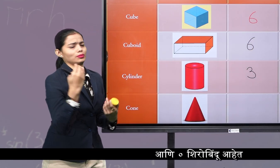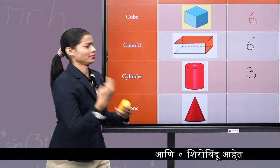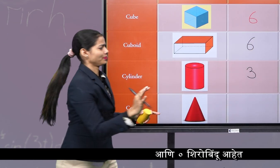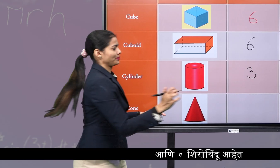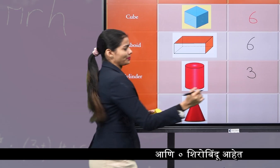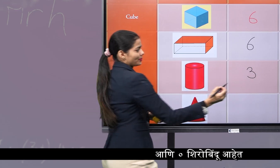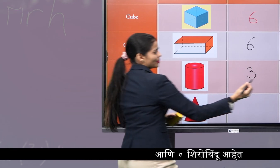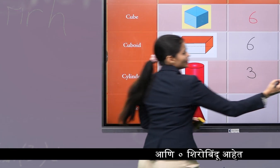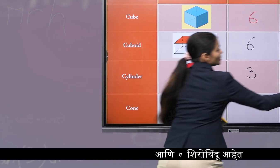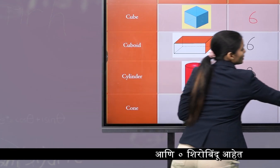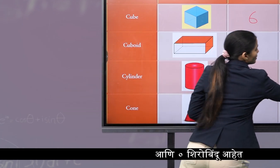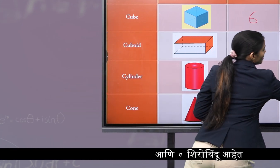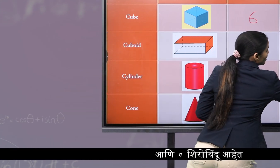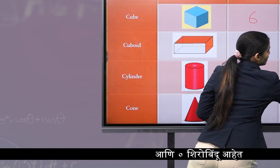आणि 0 शिरोबिंदू आहेत.